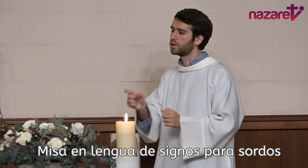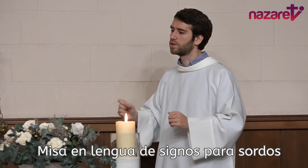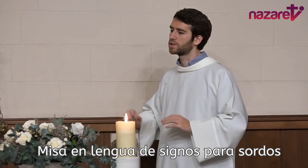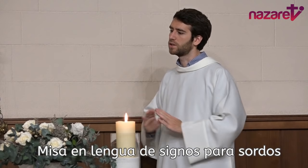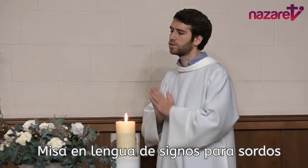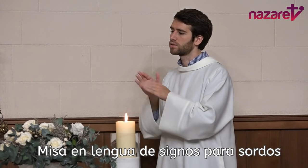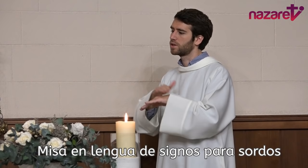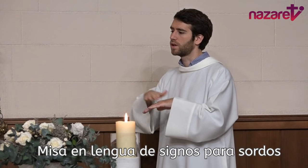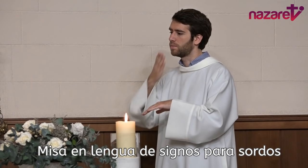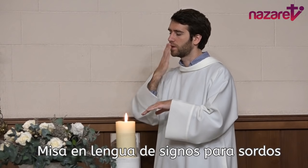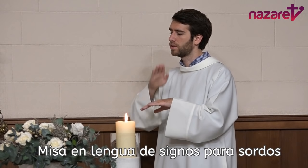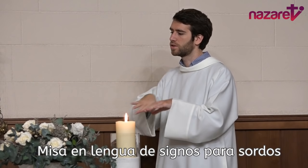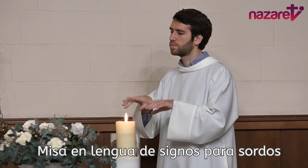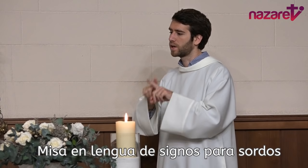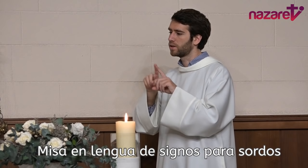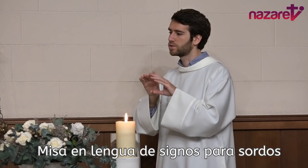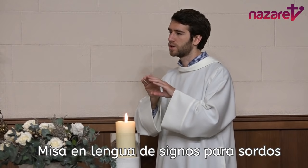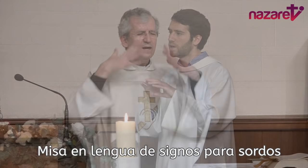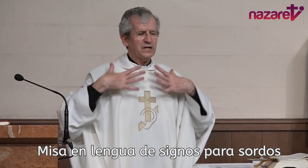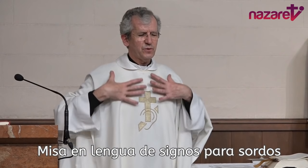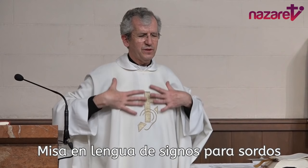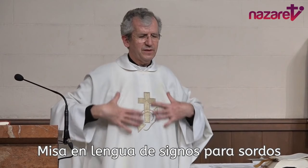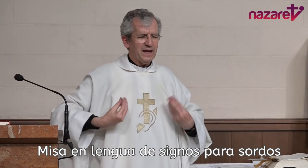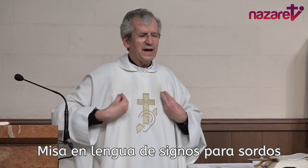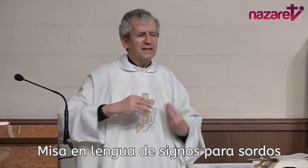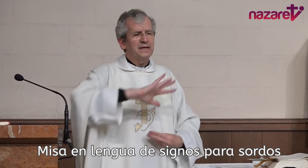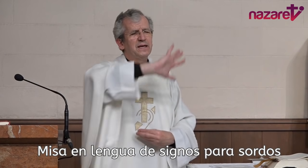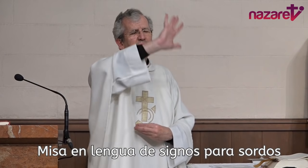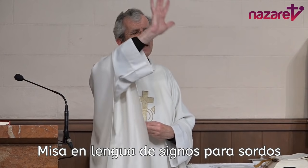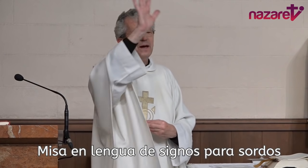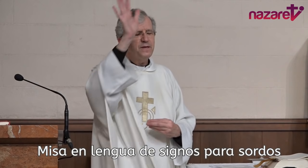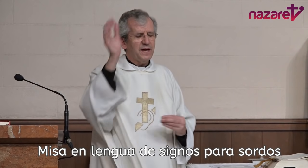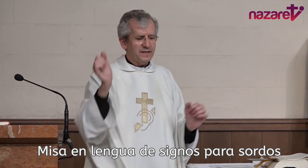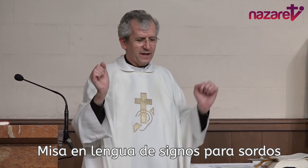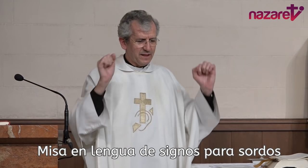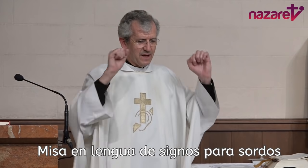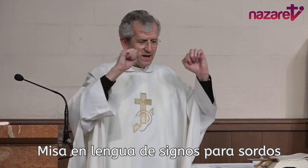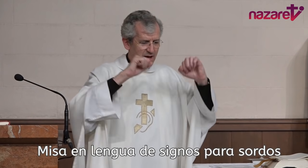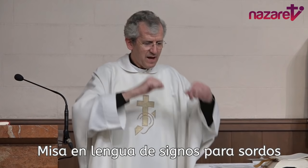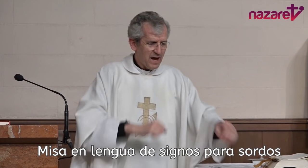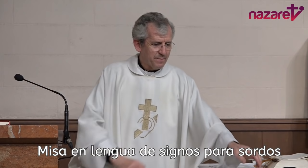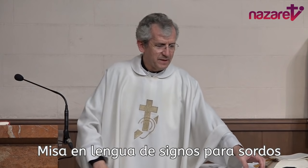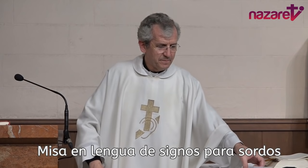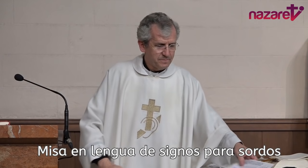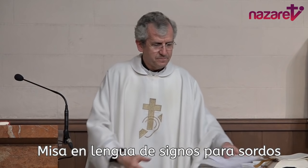de los santos, el perdón de los pecados, la resurrección de la carne y la vida eterna. Amén.